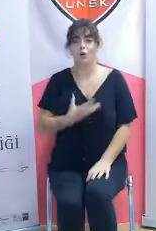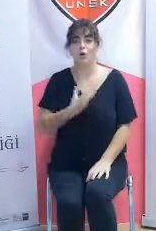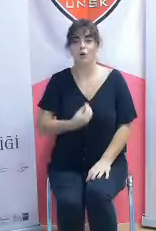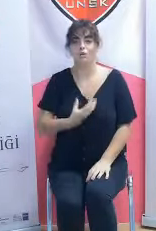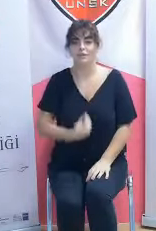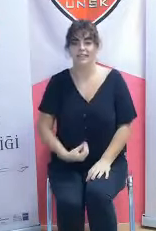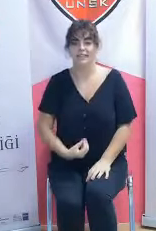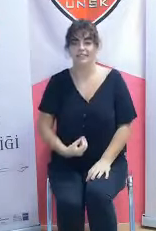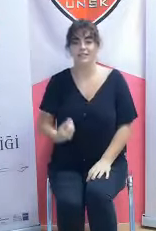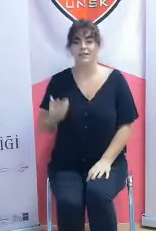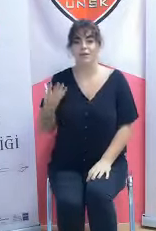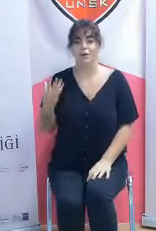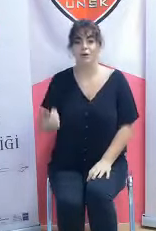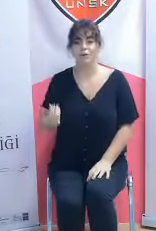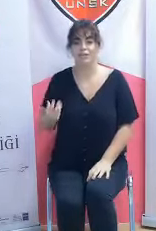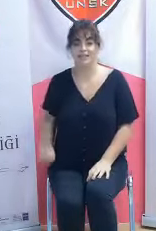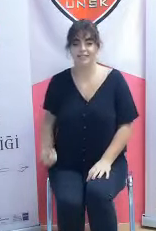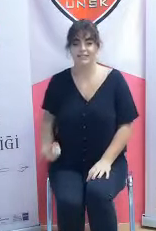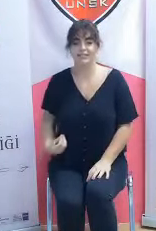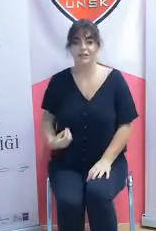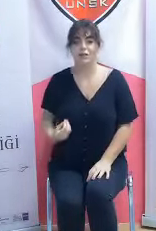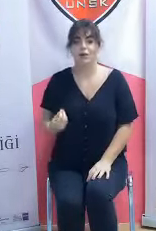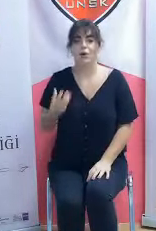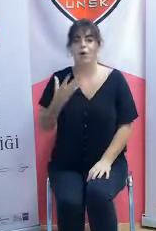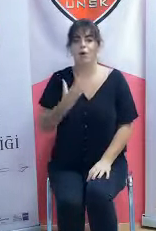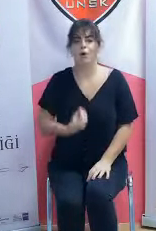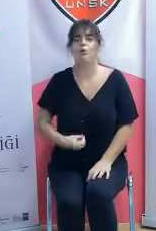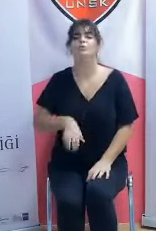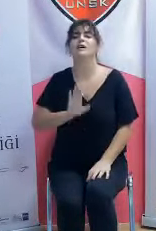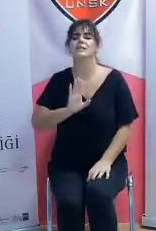Olabilir. Olabilir. Olmaz.